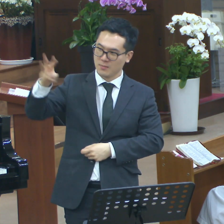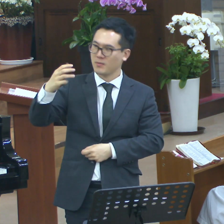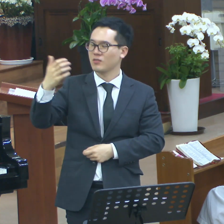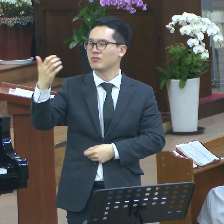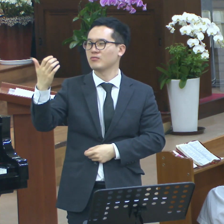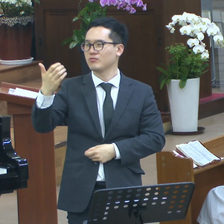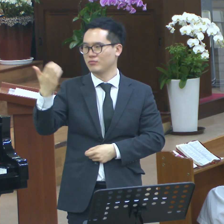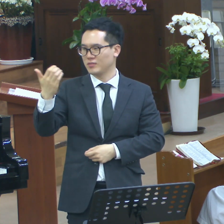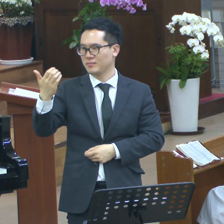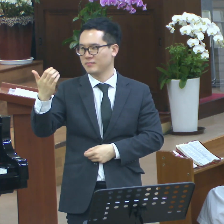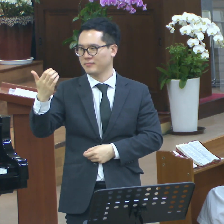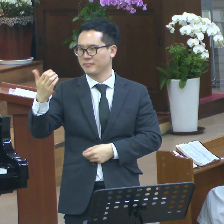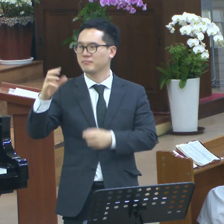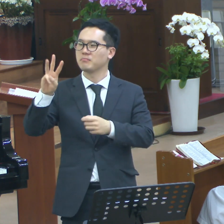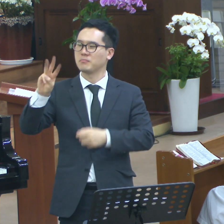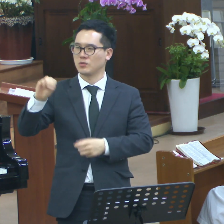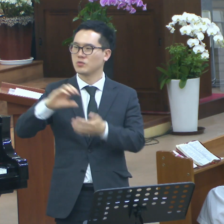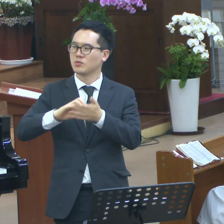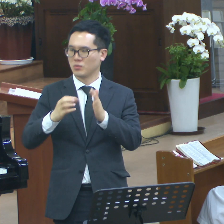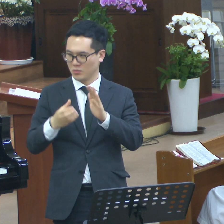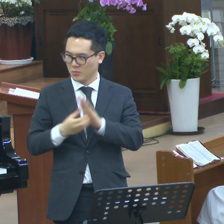유럽 전체에서 가장 높은 빌딩이에요.